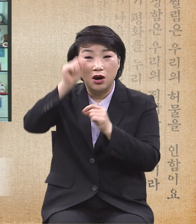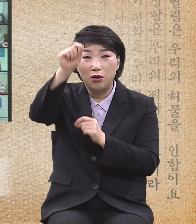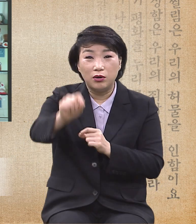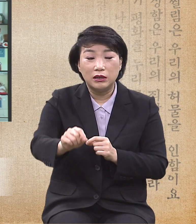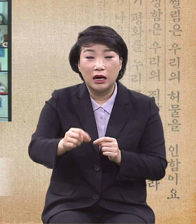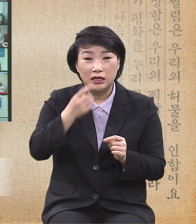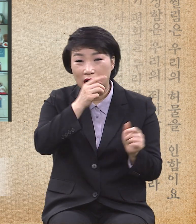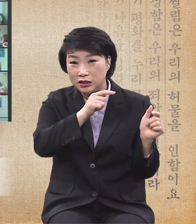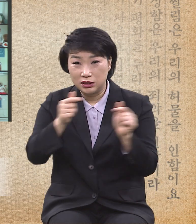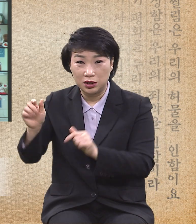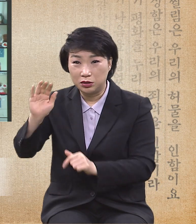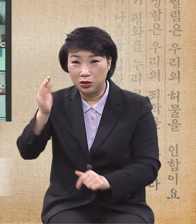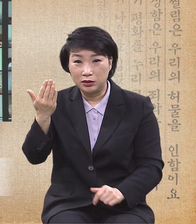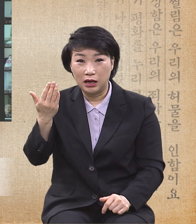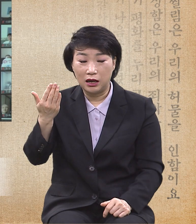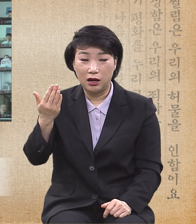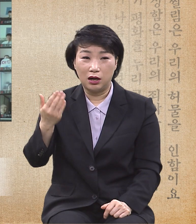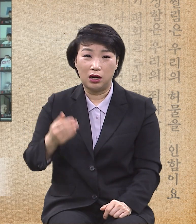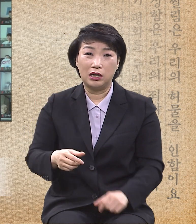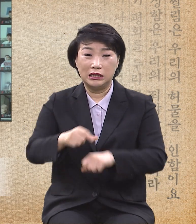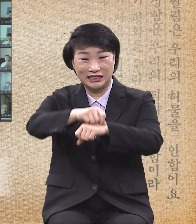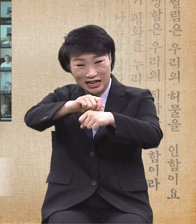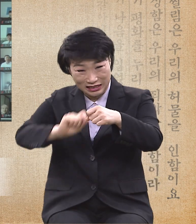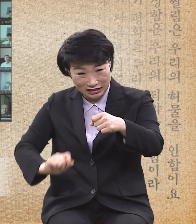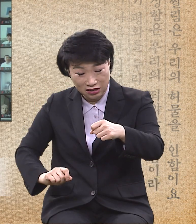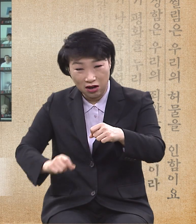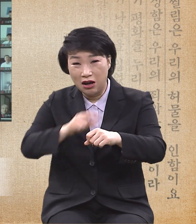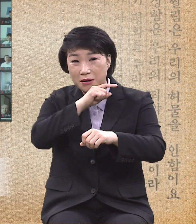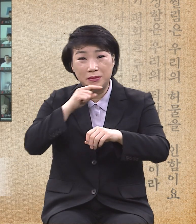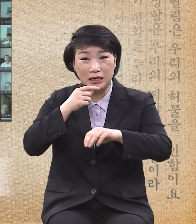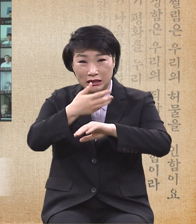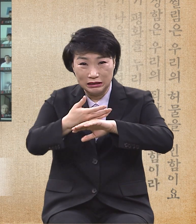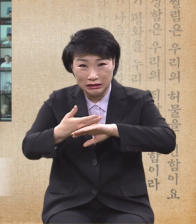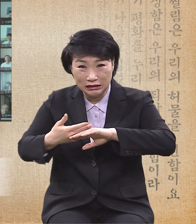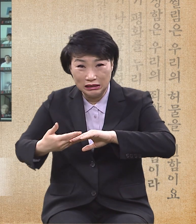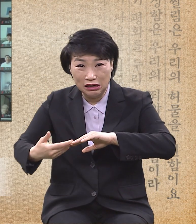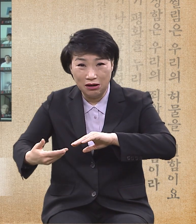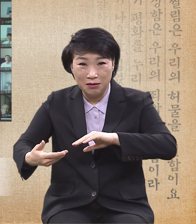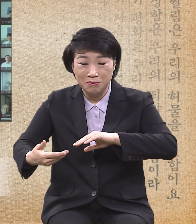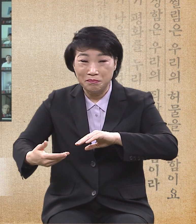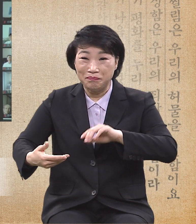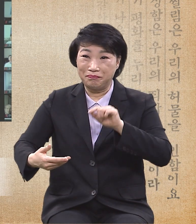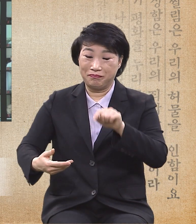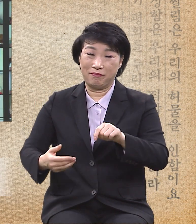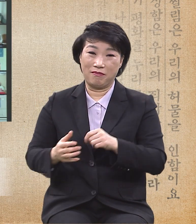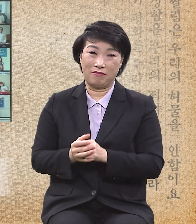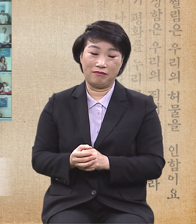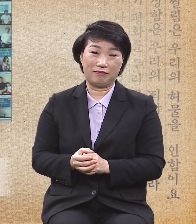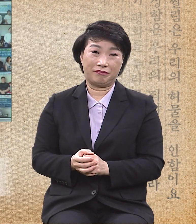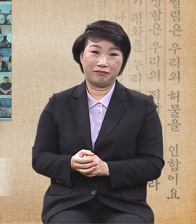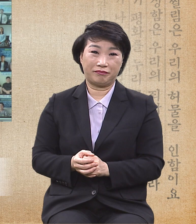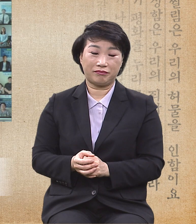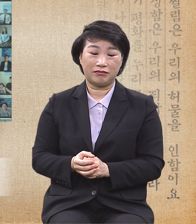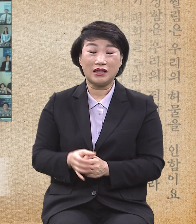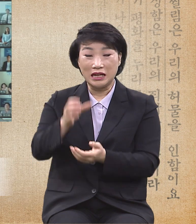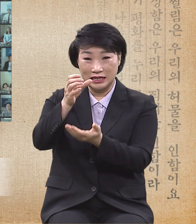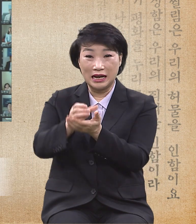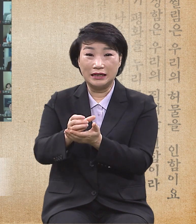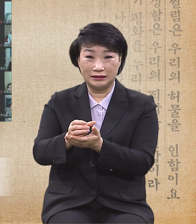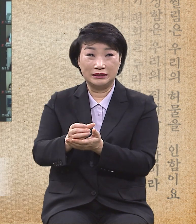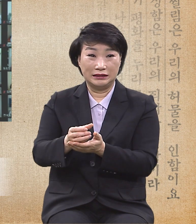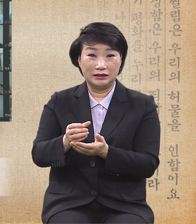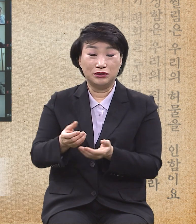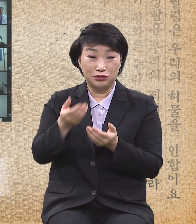영원한 양식이야. 찢은 살에서 터져나오는 피를 잔을